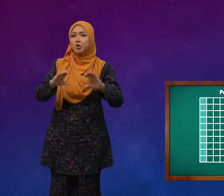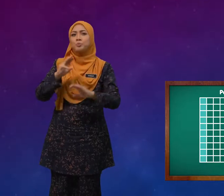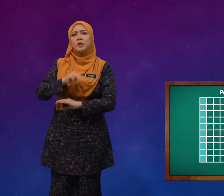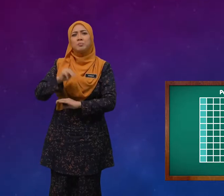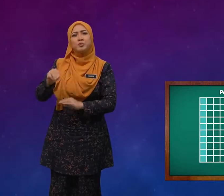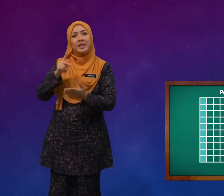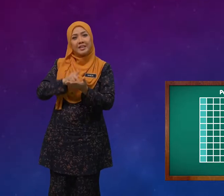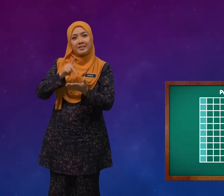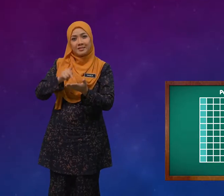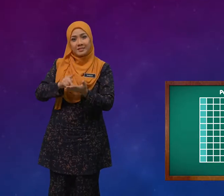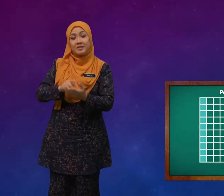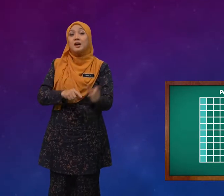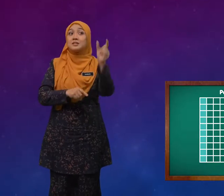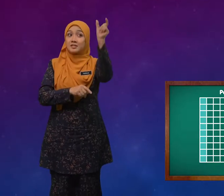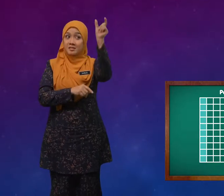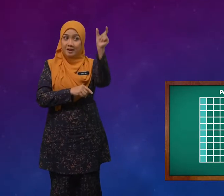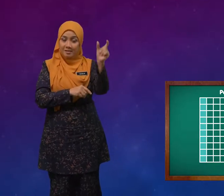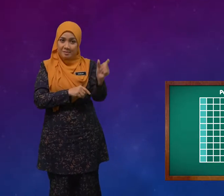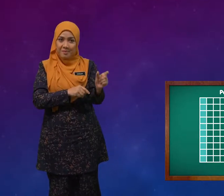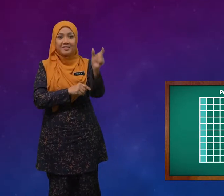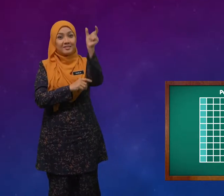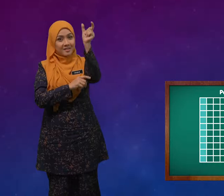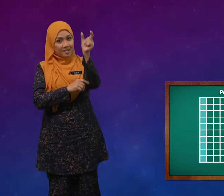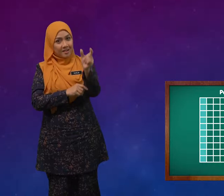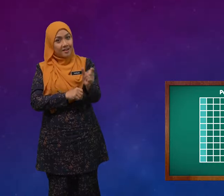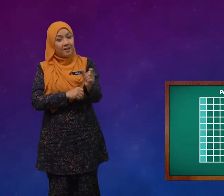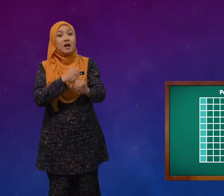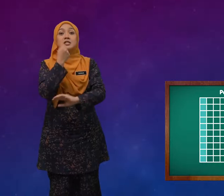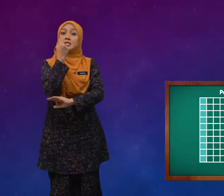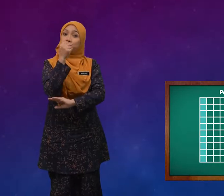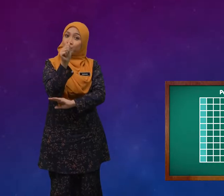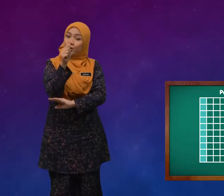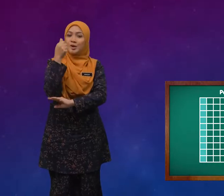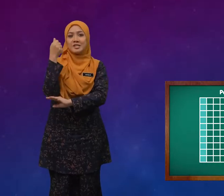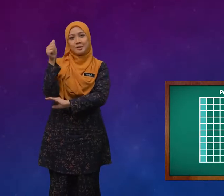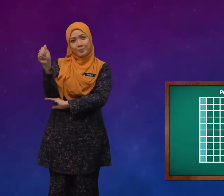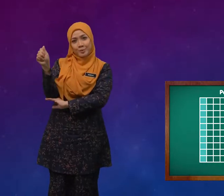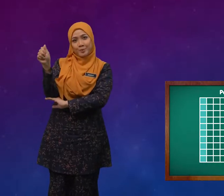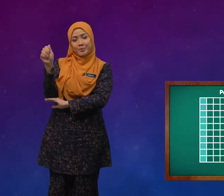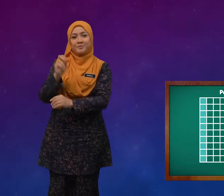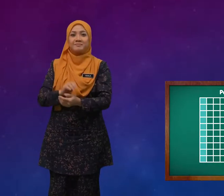Cuba murid kira secara menegak 10-10.